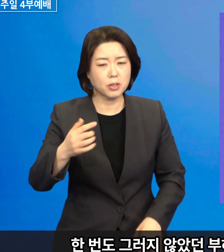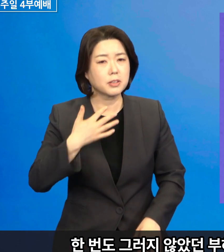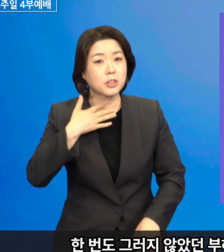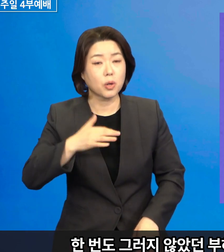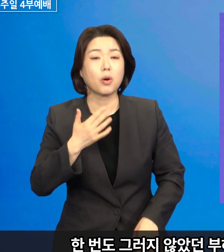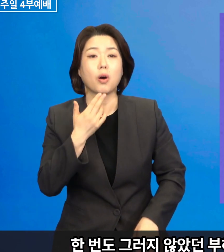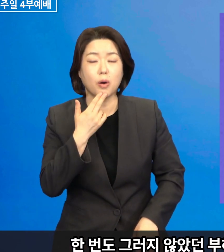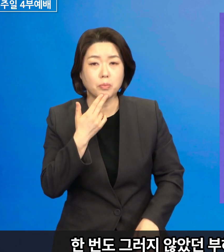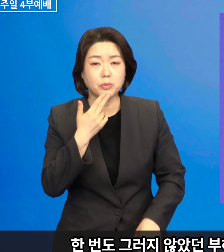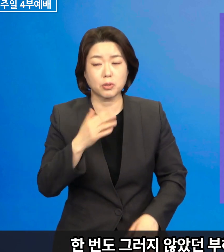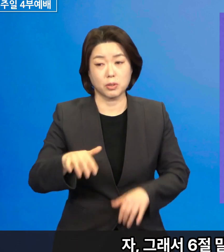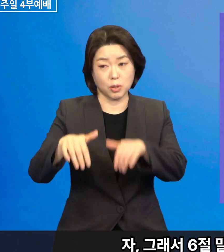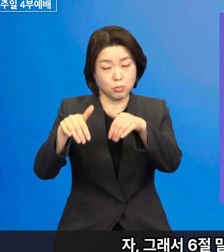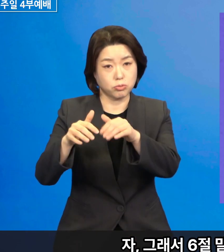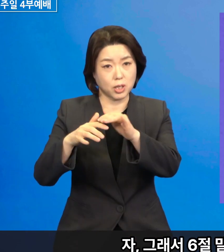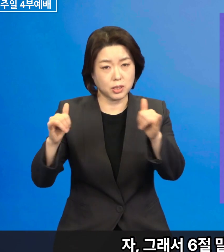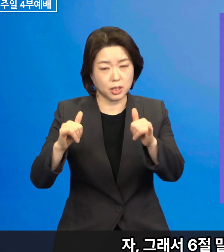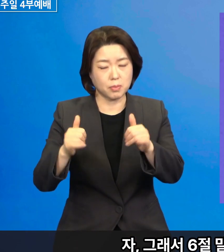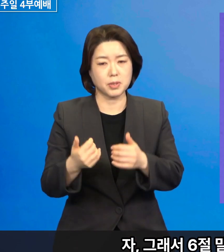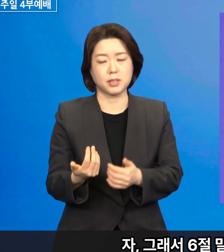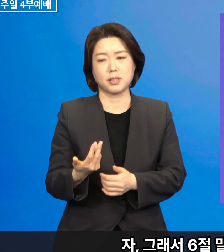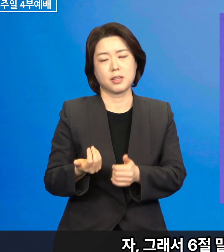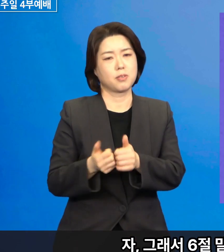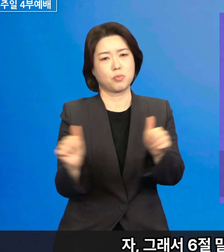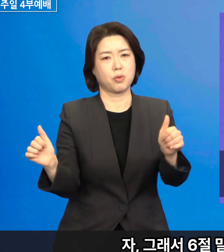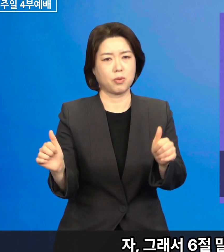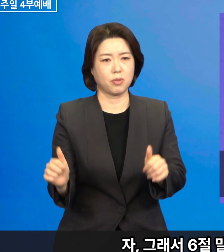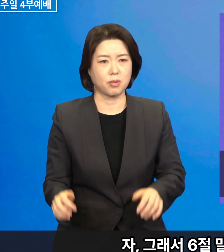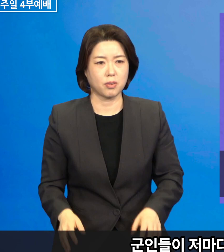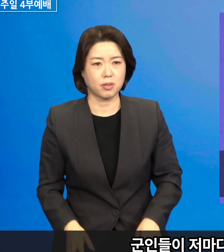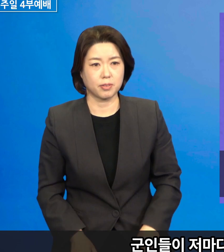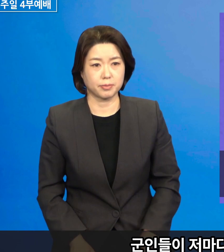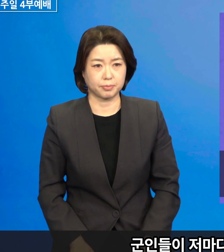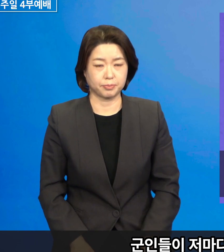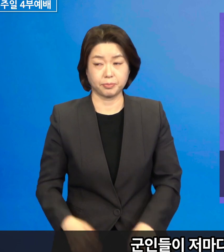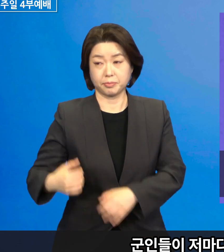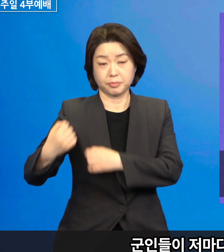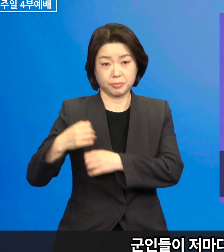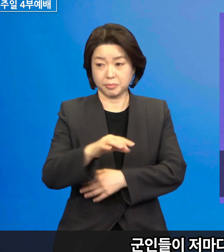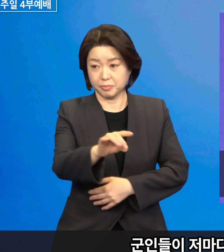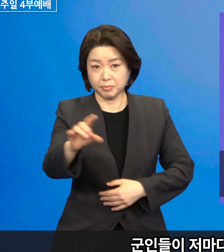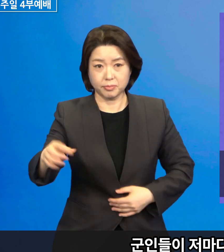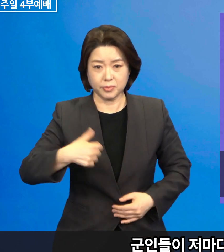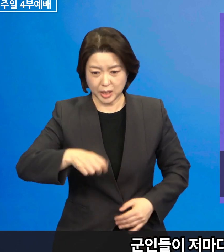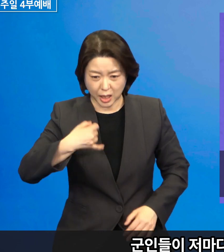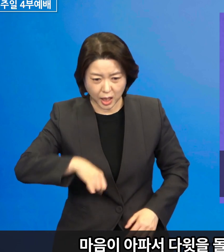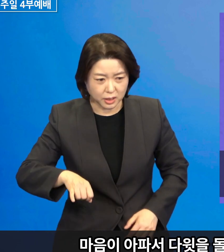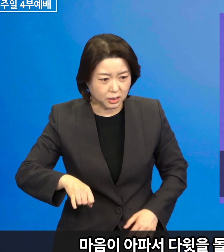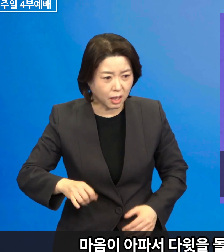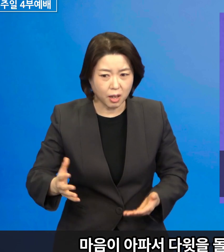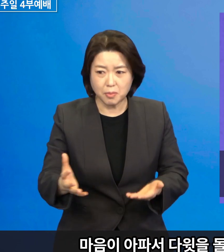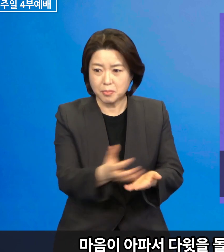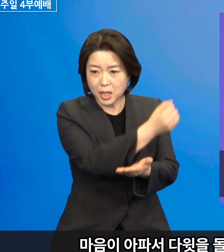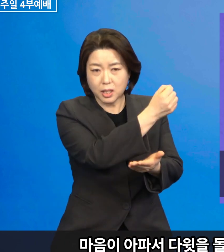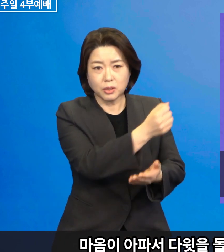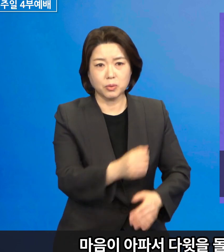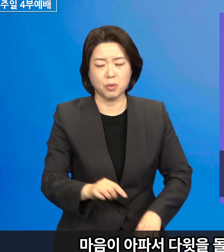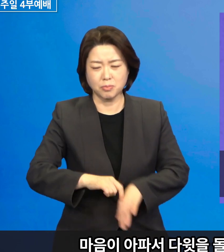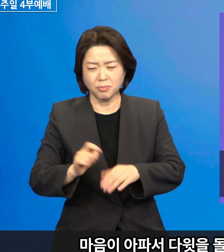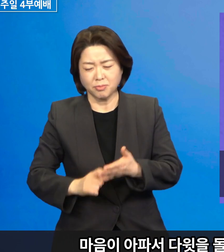돌아서게 되는 거예요. 자, 그래서 6절 말씀 보시기 바랍니다. 군인들이 저마다 아들, 딸들을 잃고 마음이